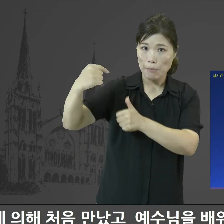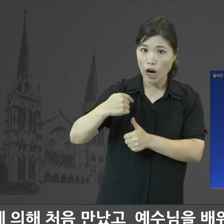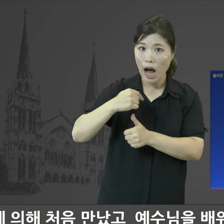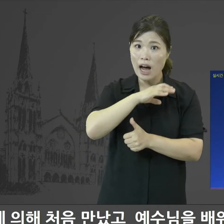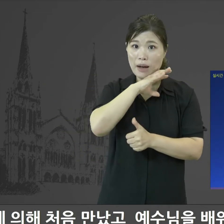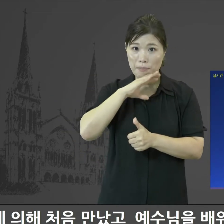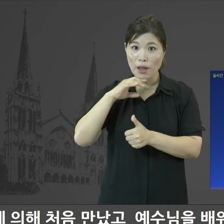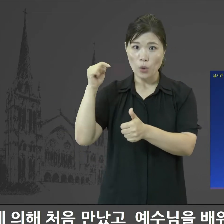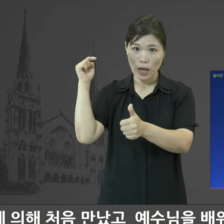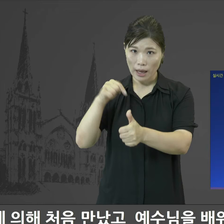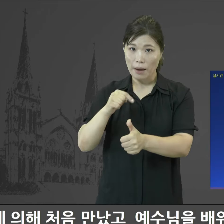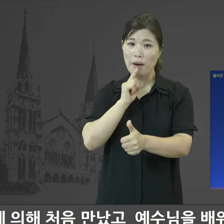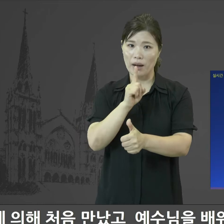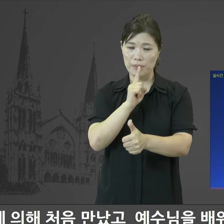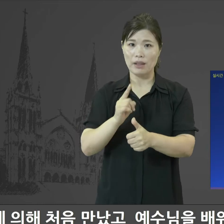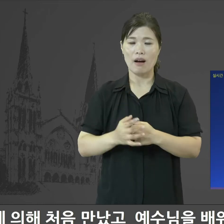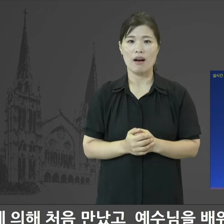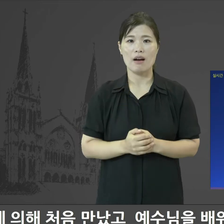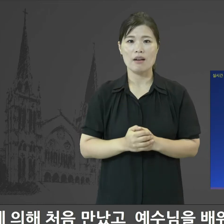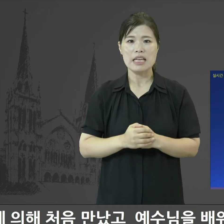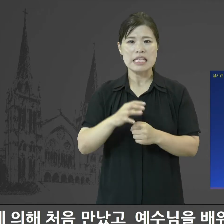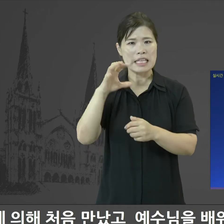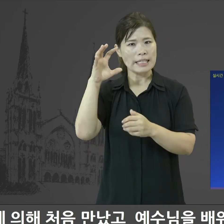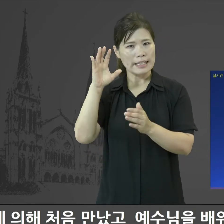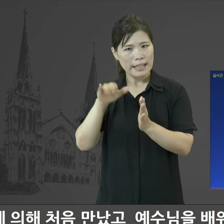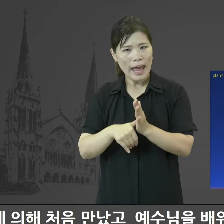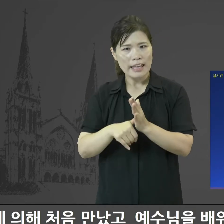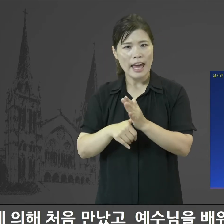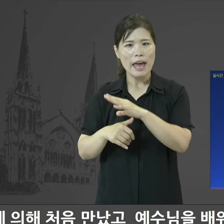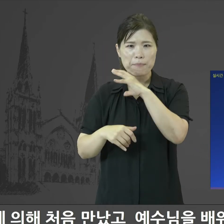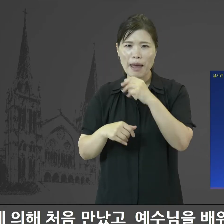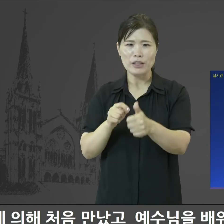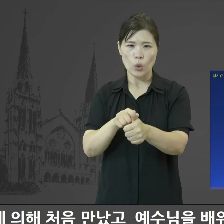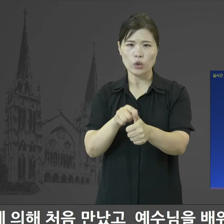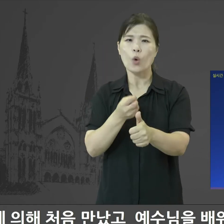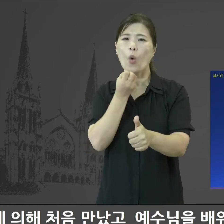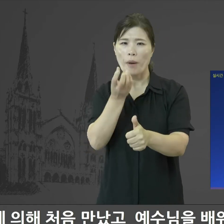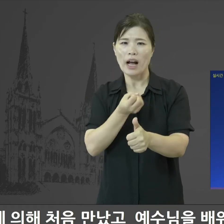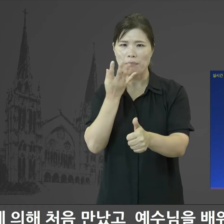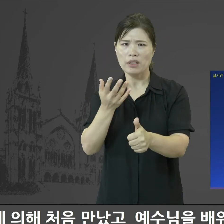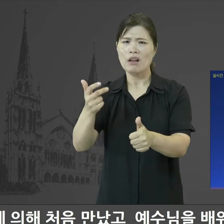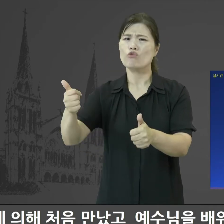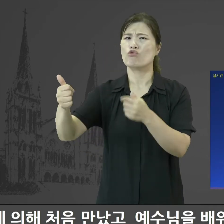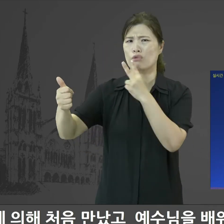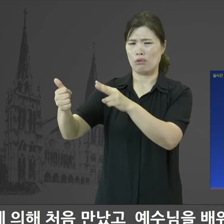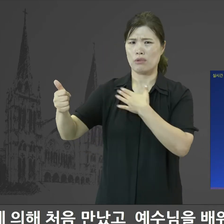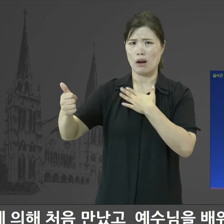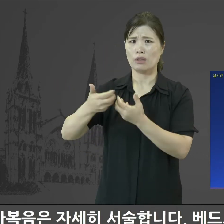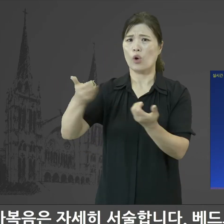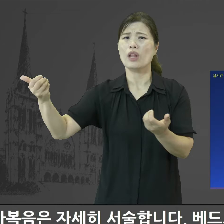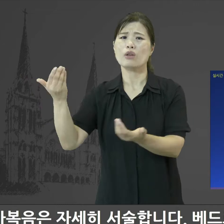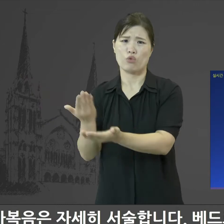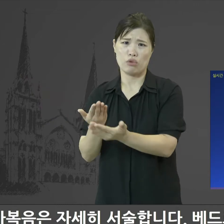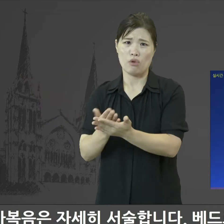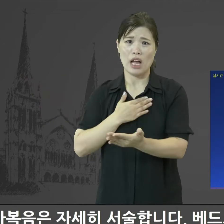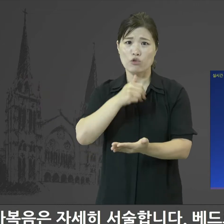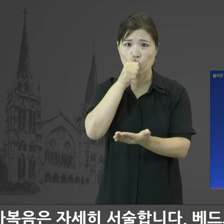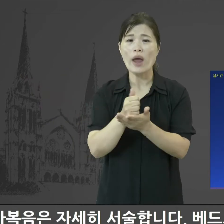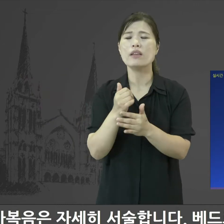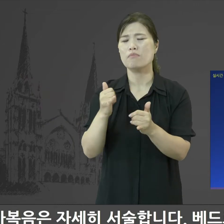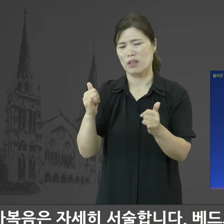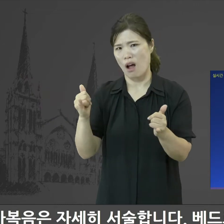그 유명한 장면입니다. 베드로는 그때 고백합니다. 주여 나를 떠나소서, 나는